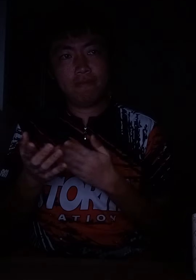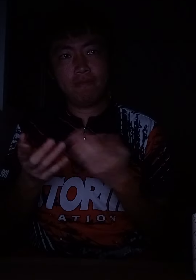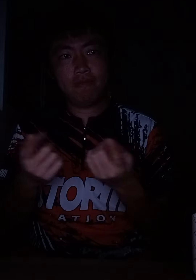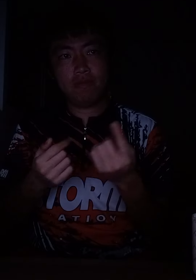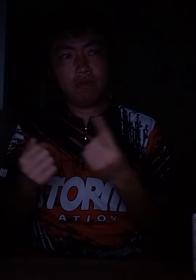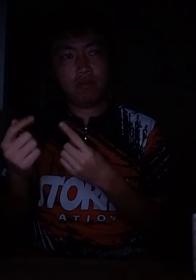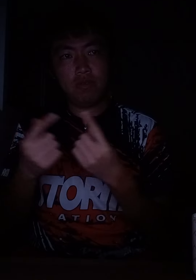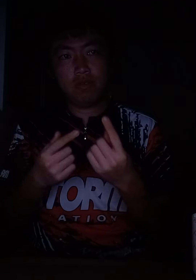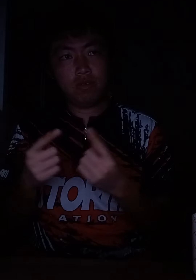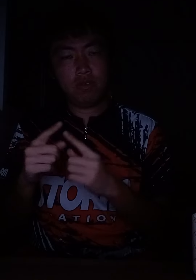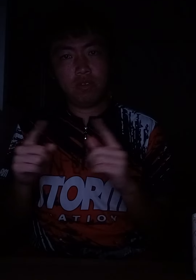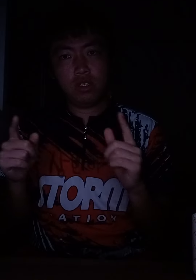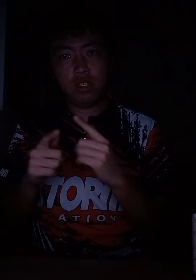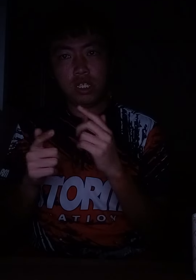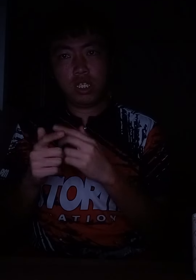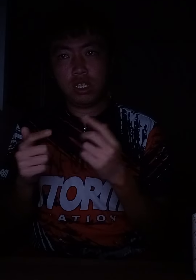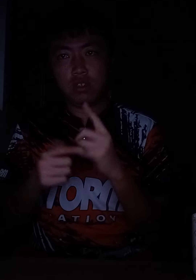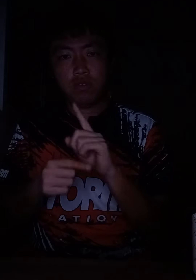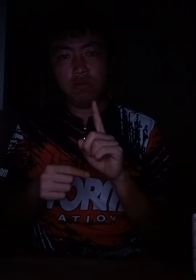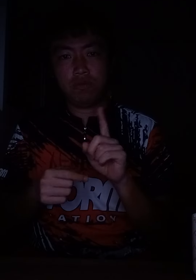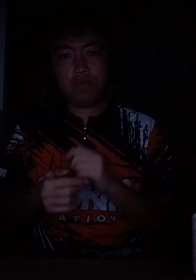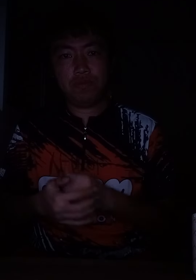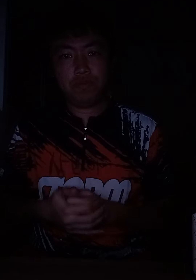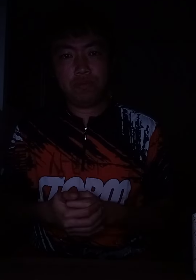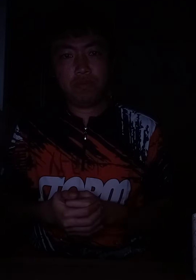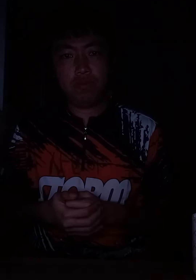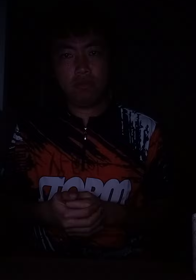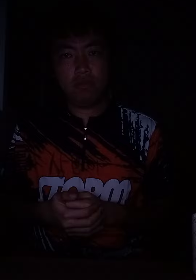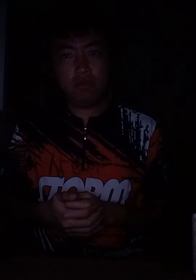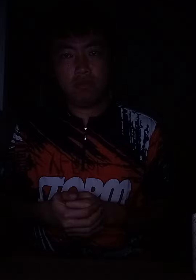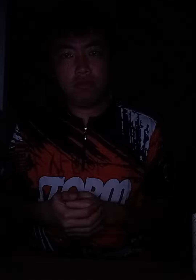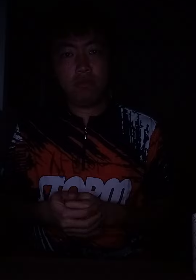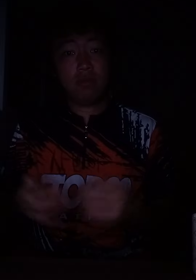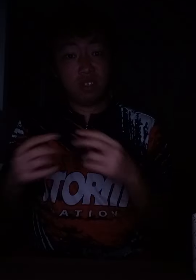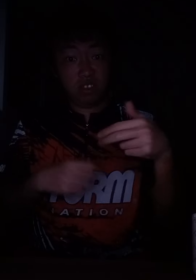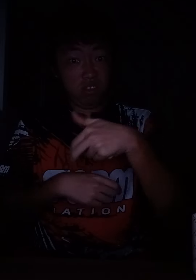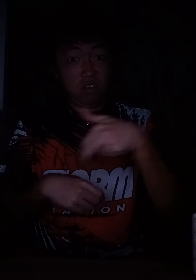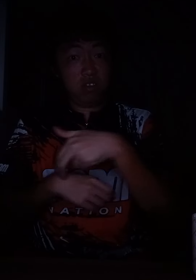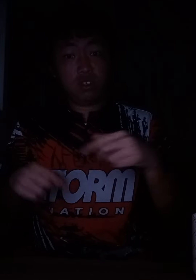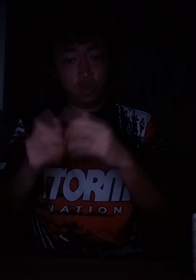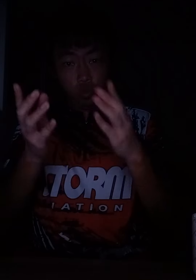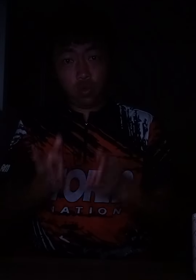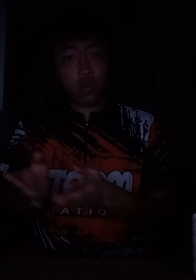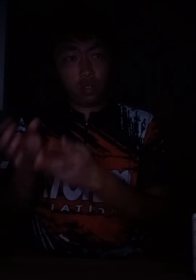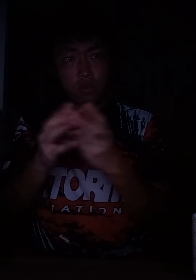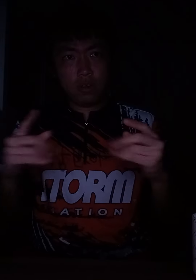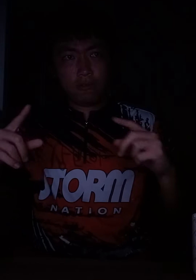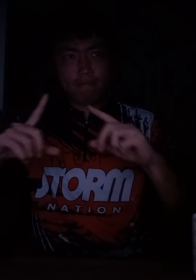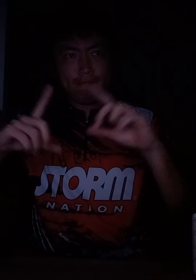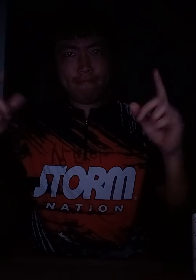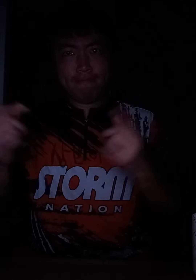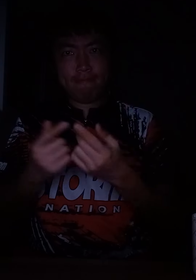뭐 협조당부할 내용이 좀 있습니까? 그 버스 타기 전에 정류소에서부터